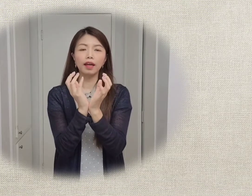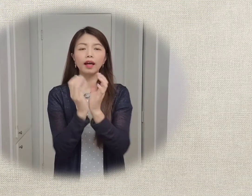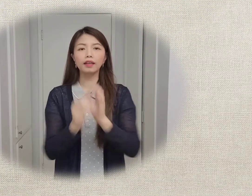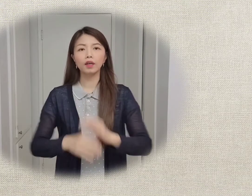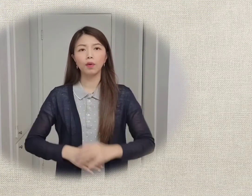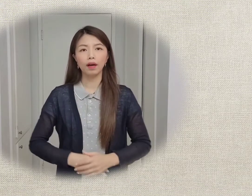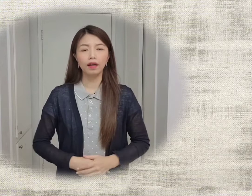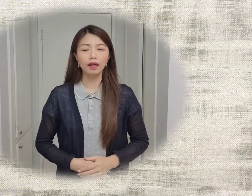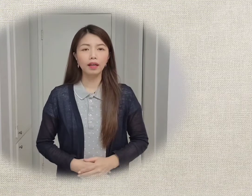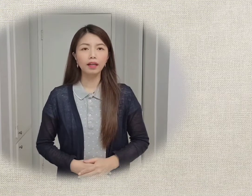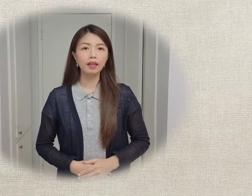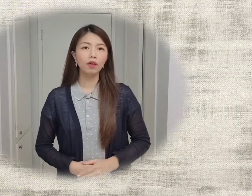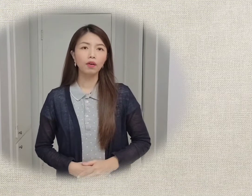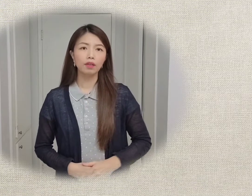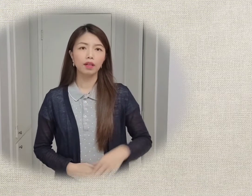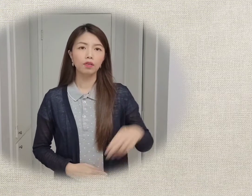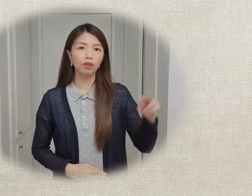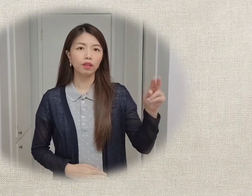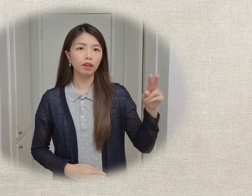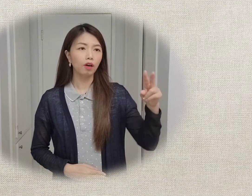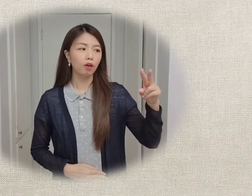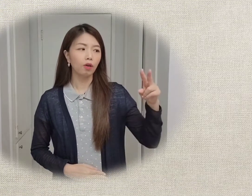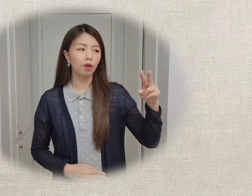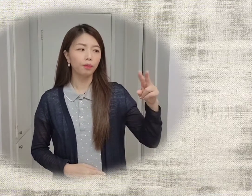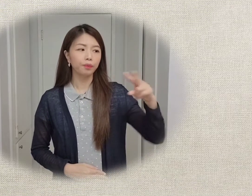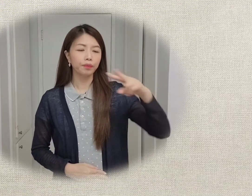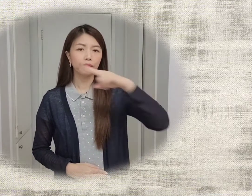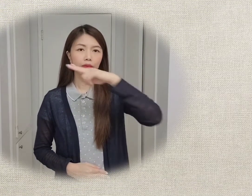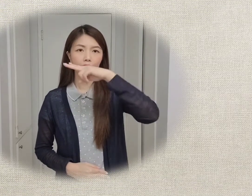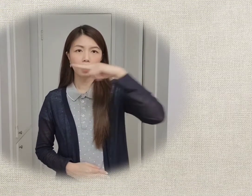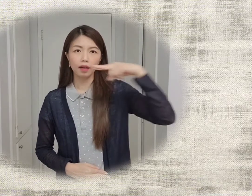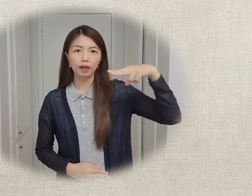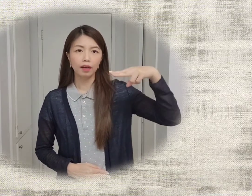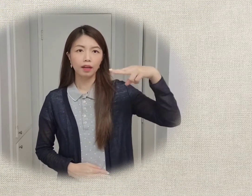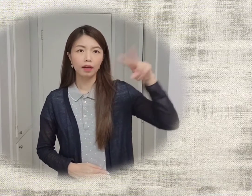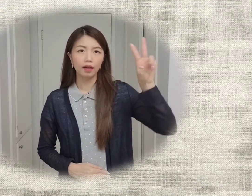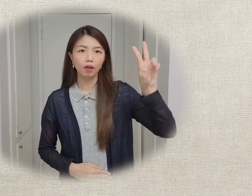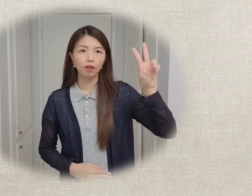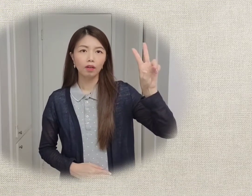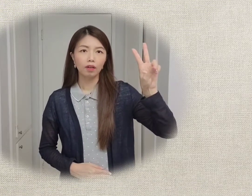꽃의 향기와. 향기라고 하는 뜻의 수어는요,